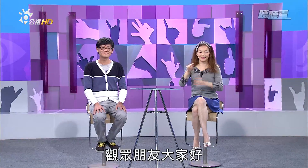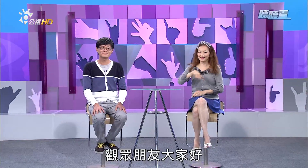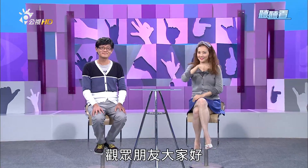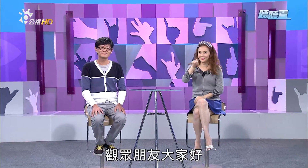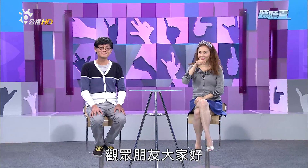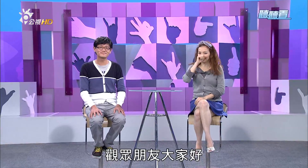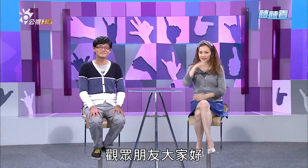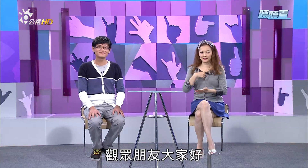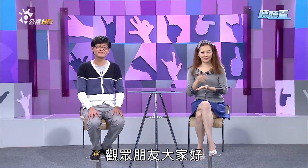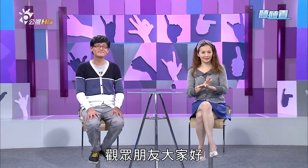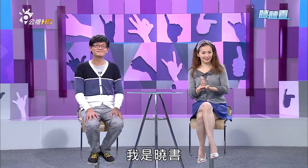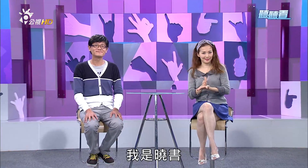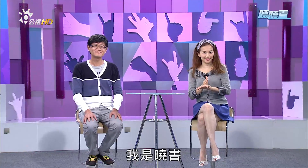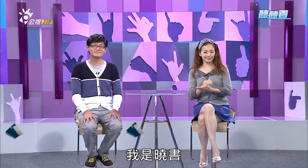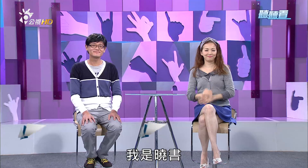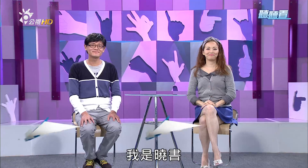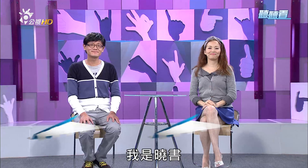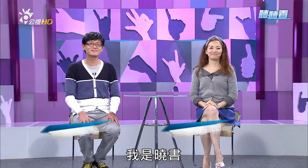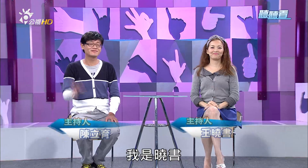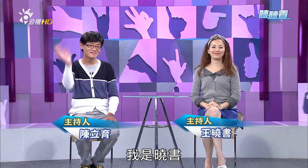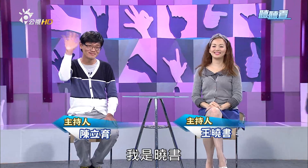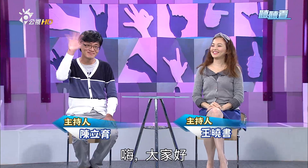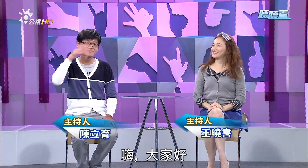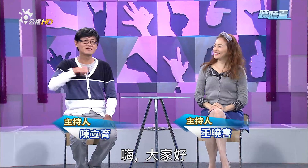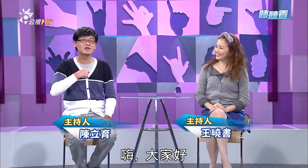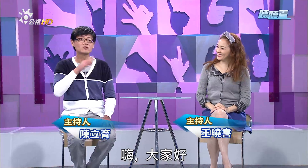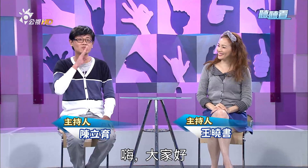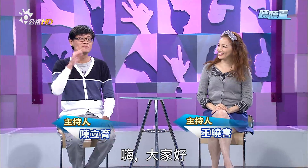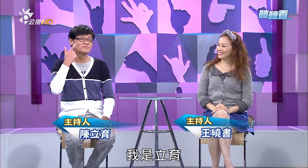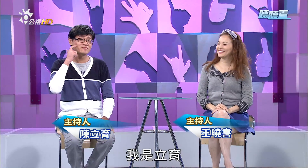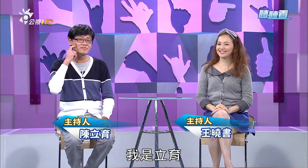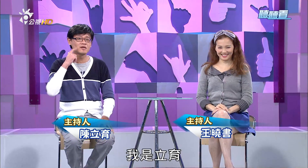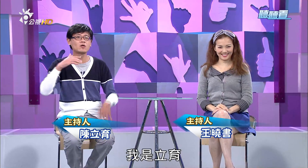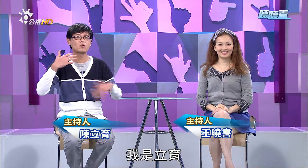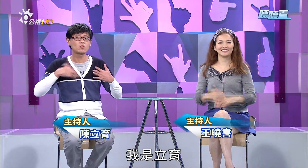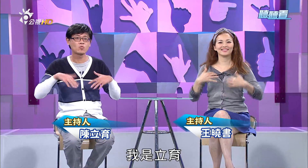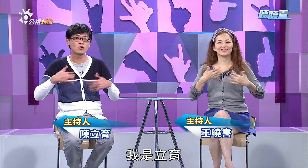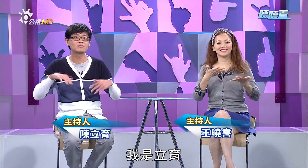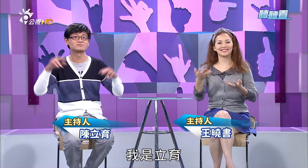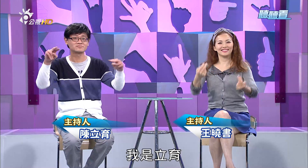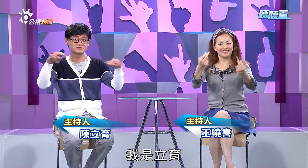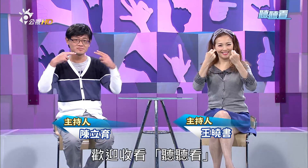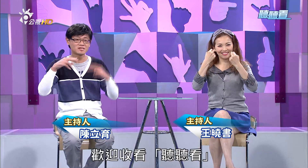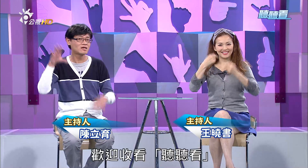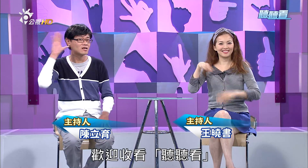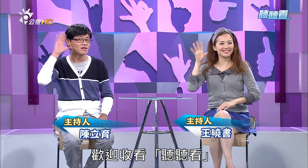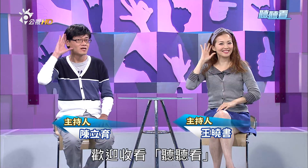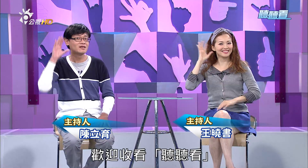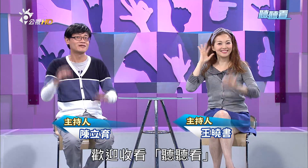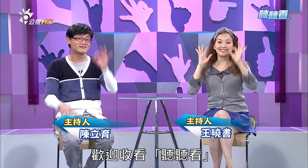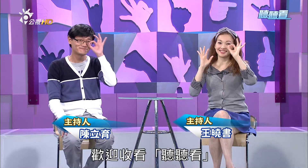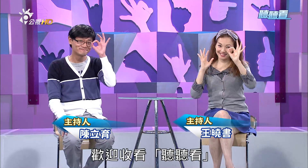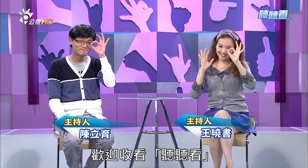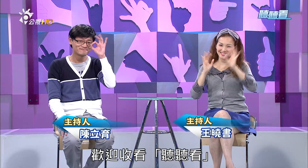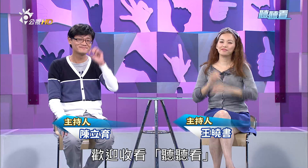朋友，大家好，我是小叔。 嗨，大家好，我是丽玉。 欢迎收看《听听